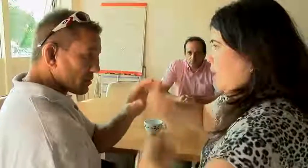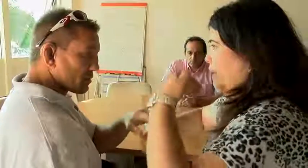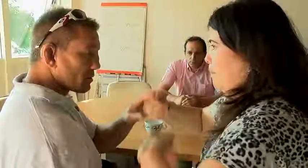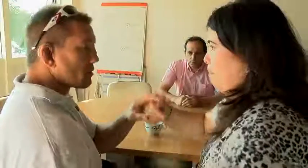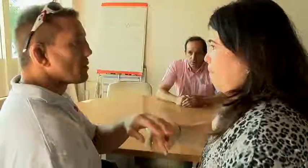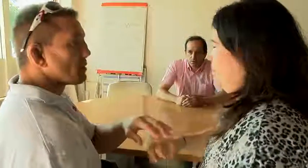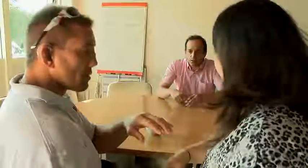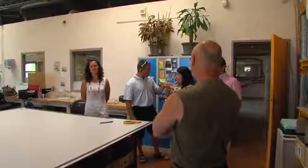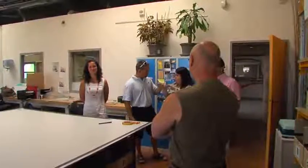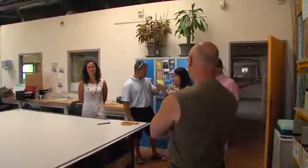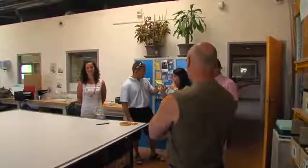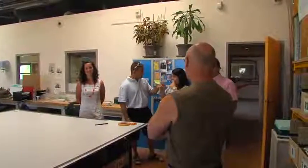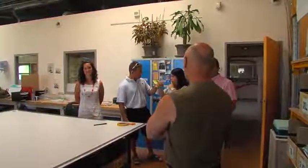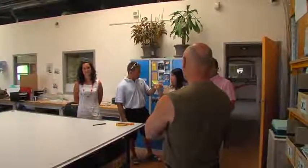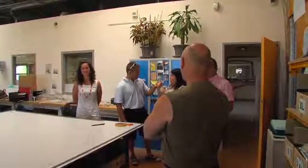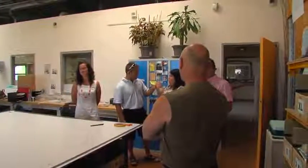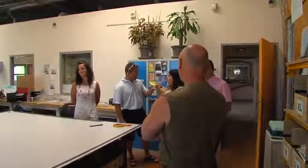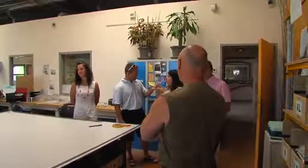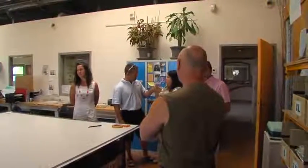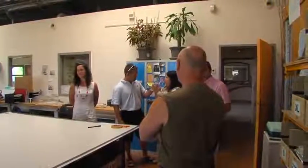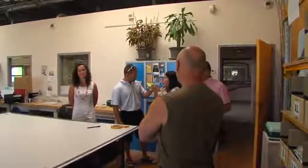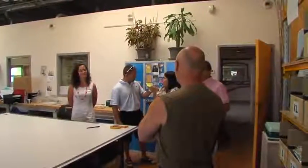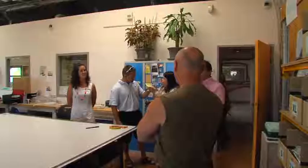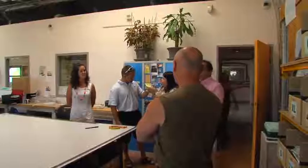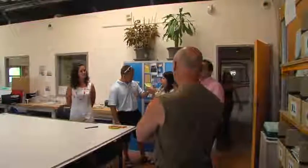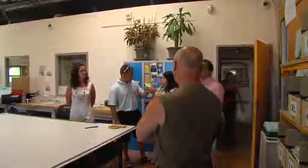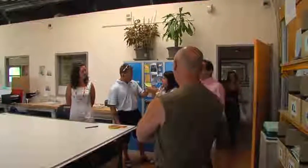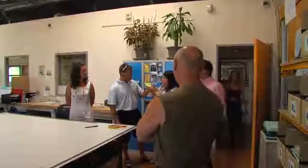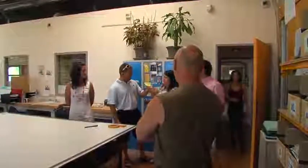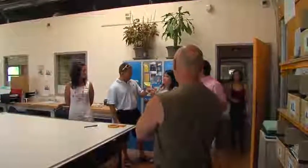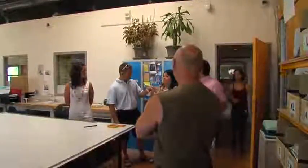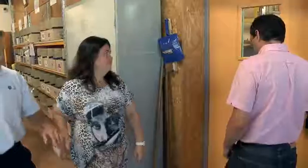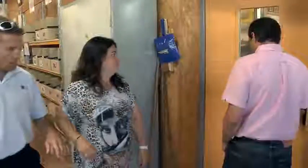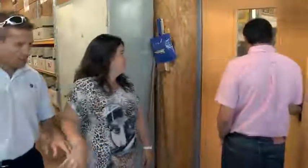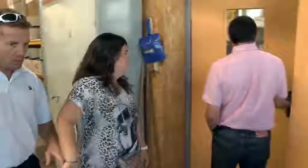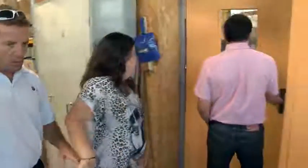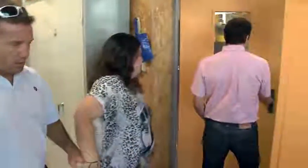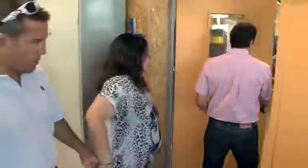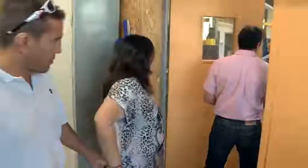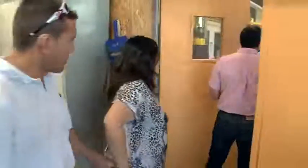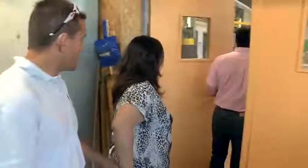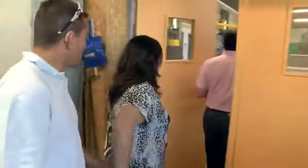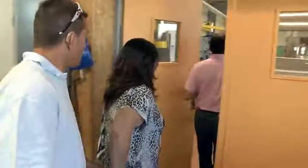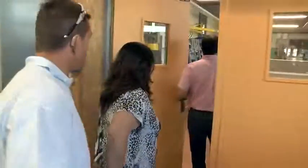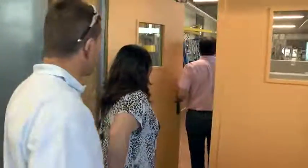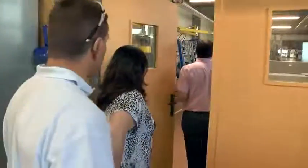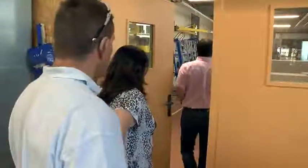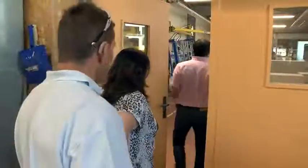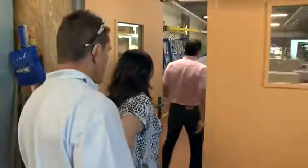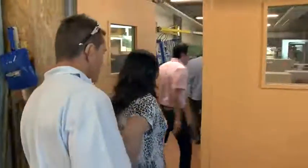handicapées. L'Envol compte plusieurs ateliers avec différents types de métiers qui permettent aux travailleurs handicapés de trouver une activité qui